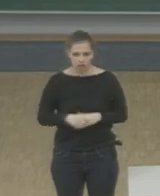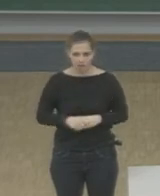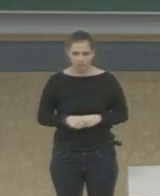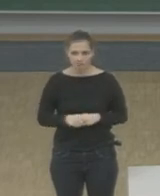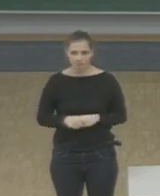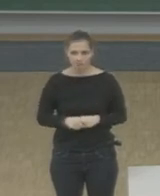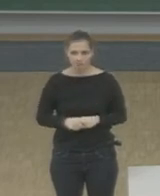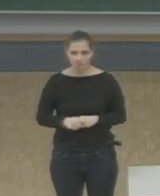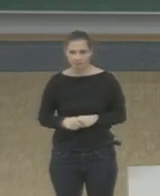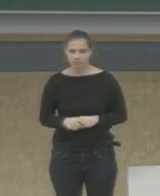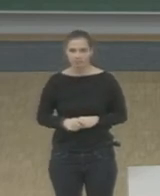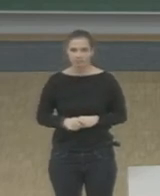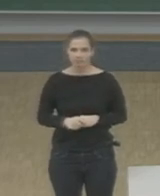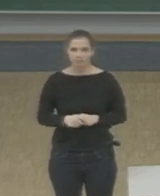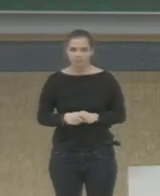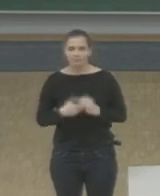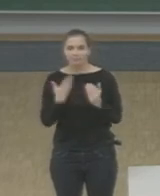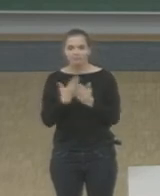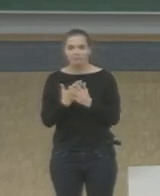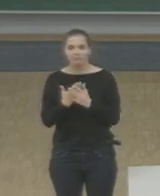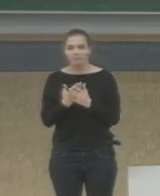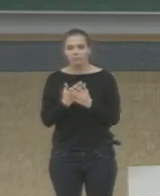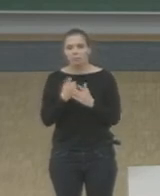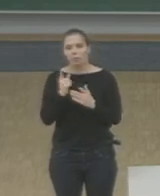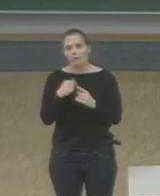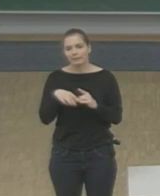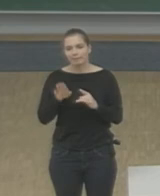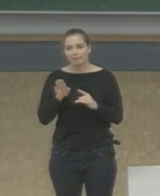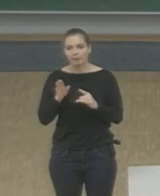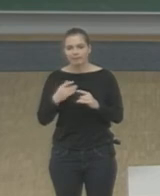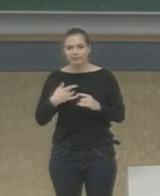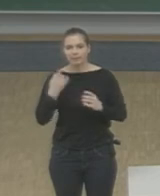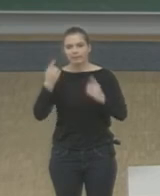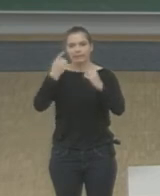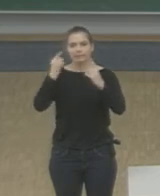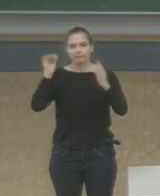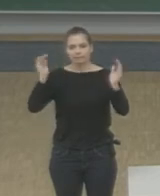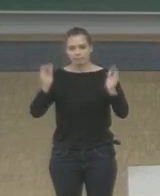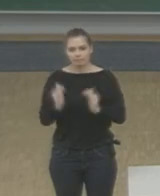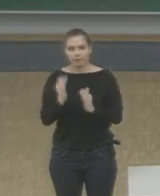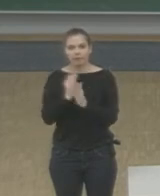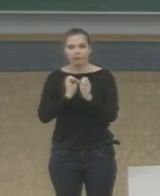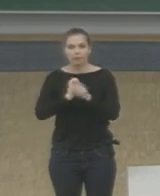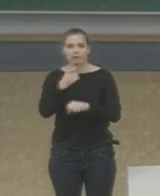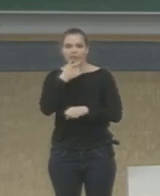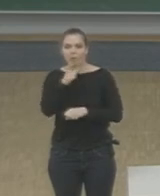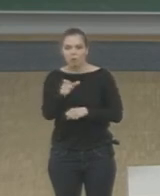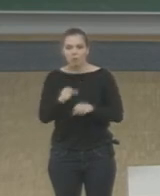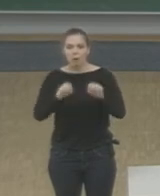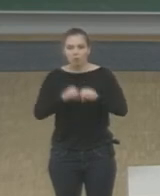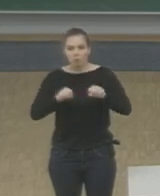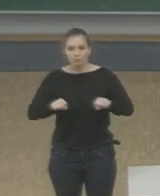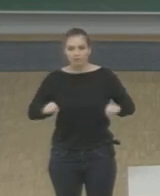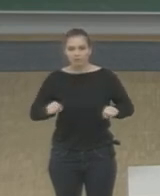Diese neue Bescheidenheit wird allerdings durch den anstandslosen Gebrauch der Vokabel Kompetenz in Mathematik,